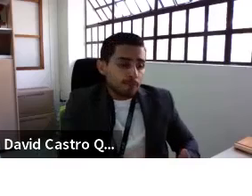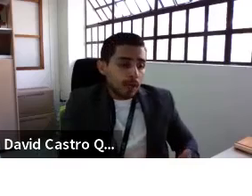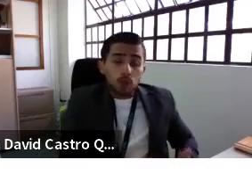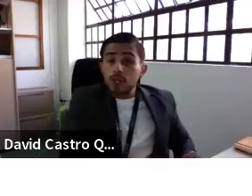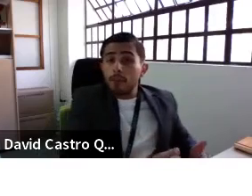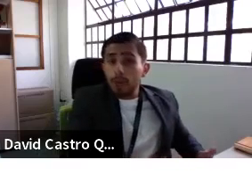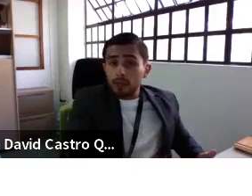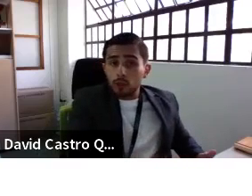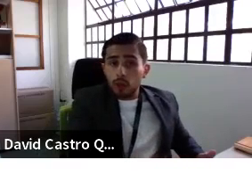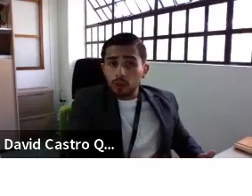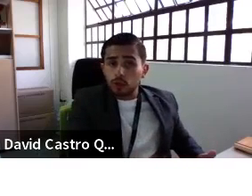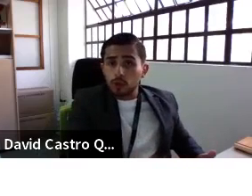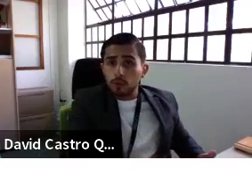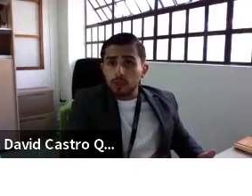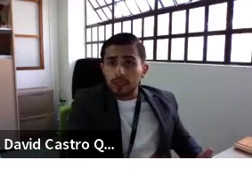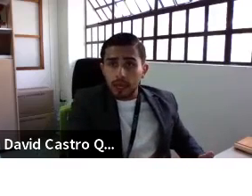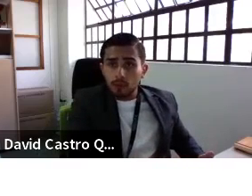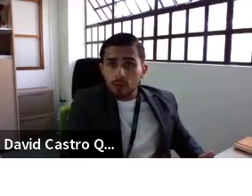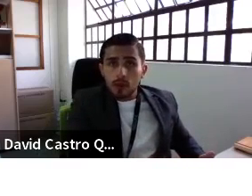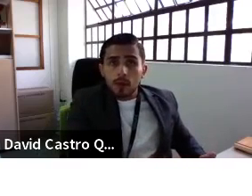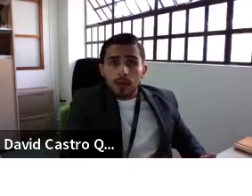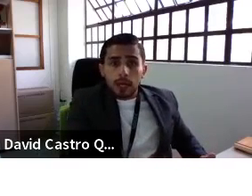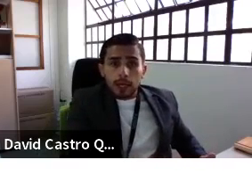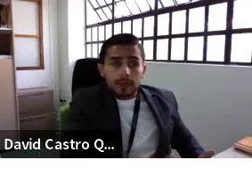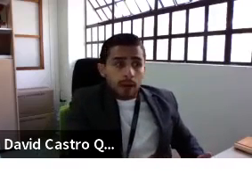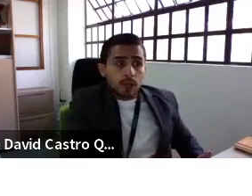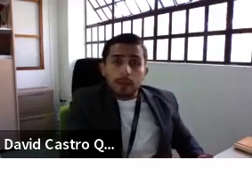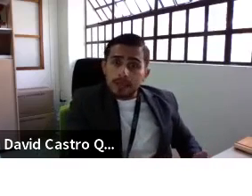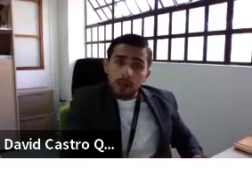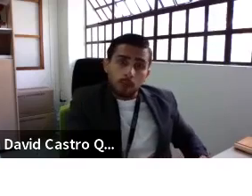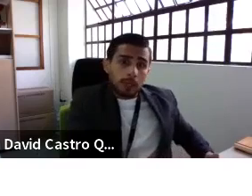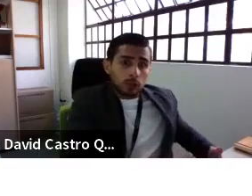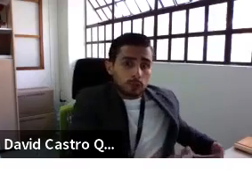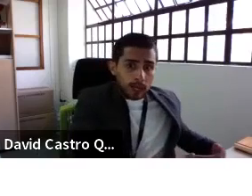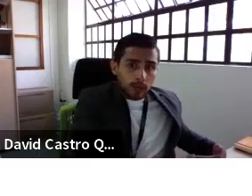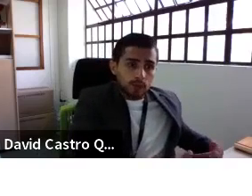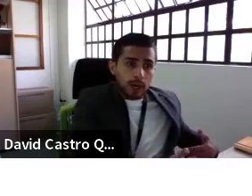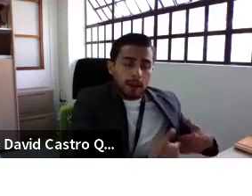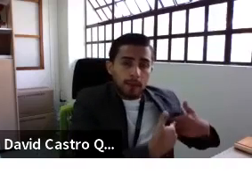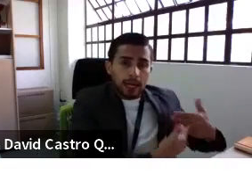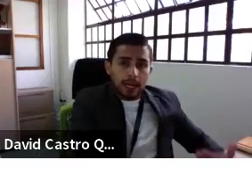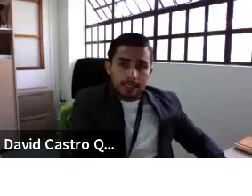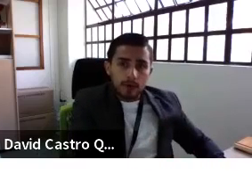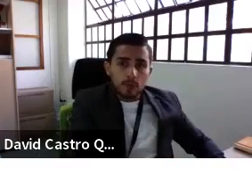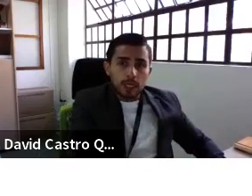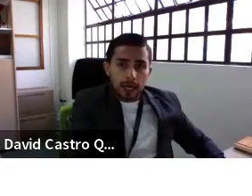no sea momento cuando nosotros lo proyectemos tengamos que pensar en los momentos previos para preparar a esa comunidad